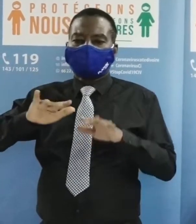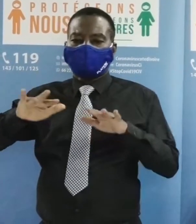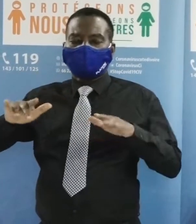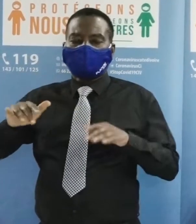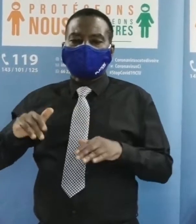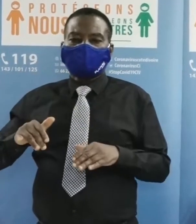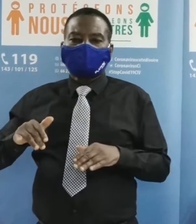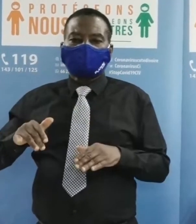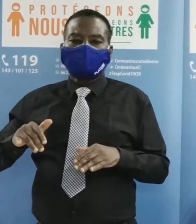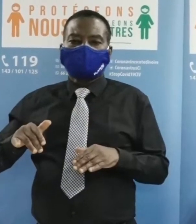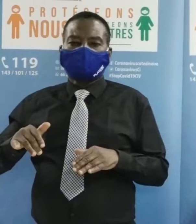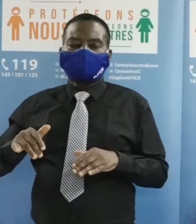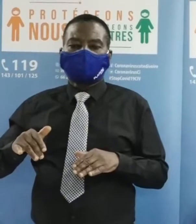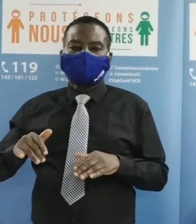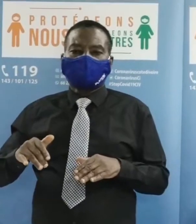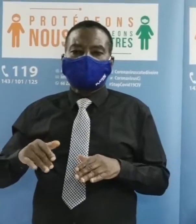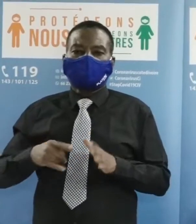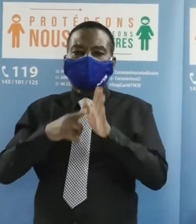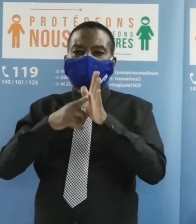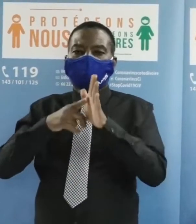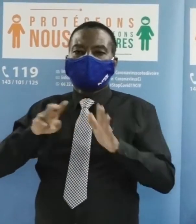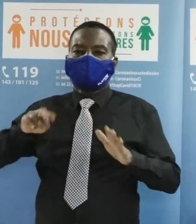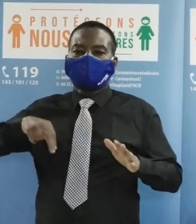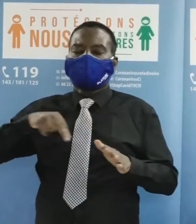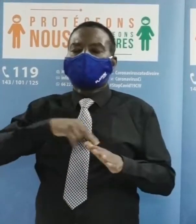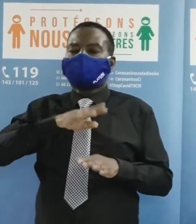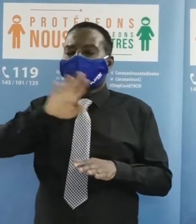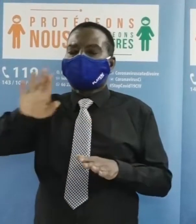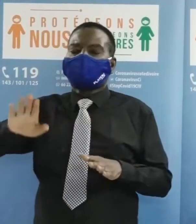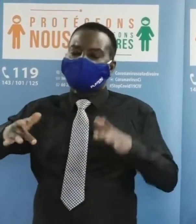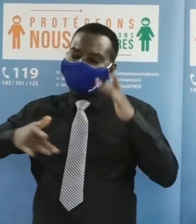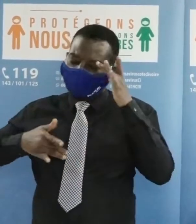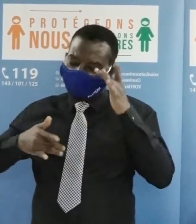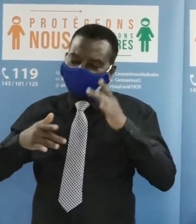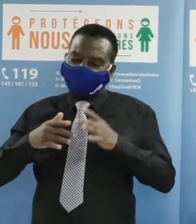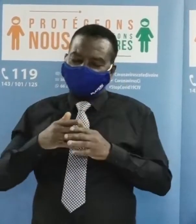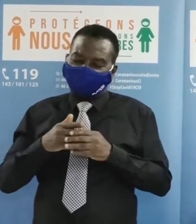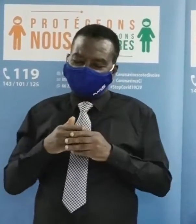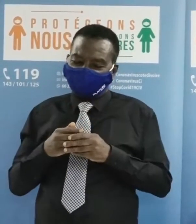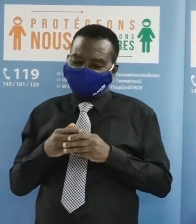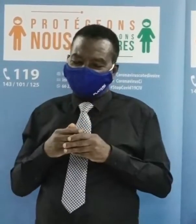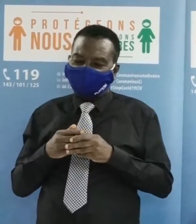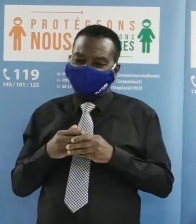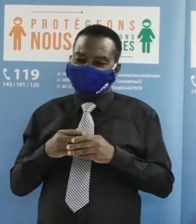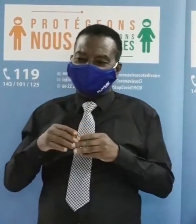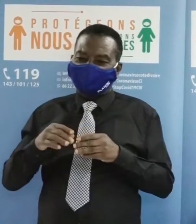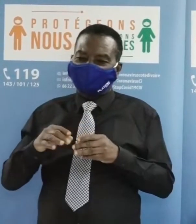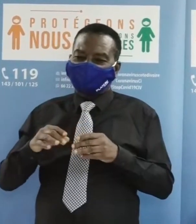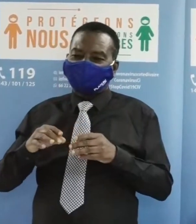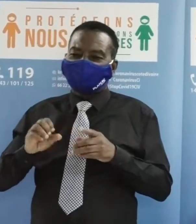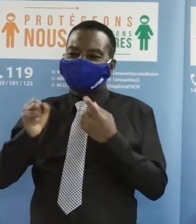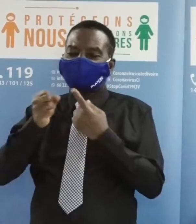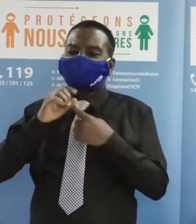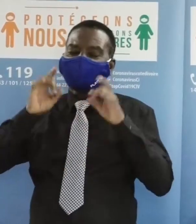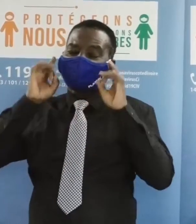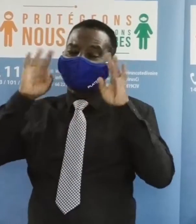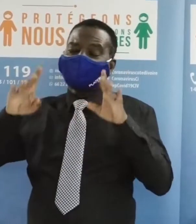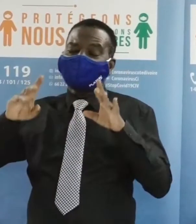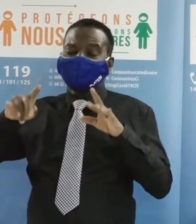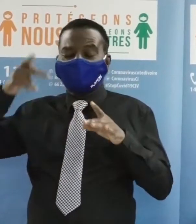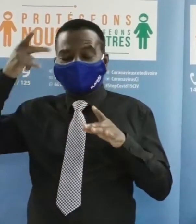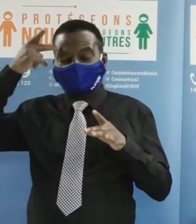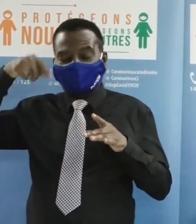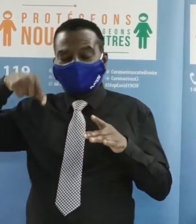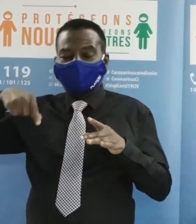montrer novo malades comme ce sourire à 7h est tellement grave que je pense que